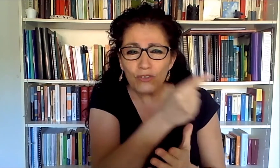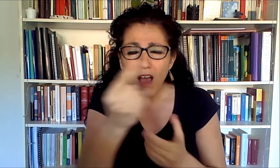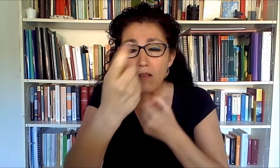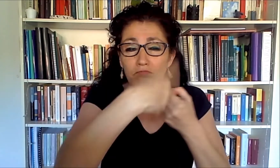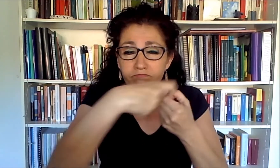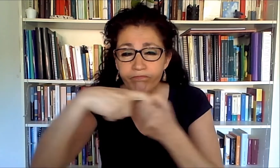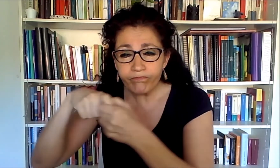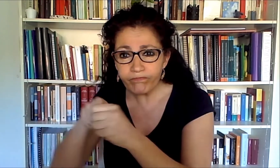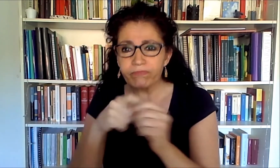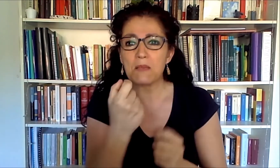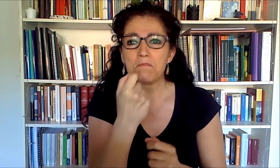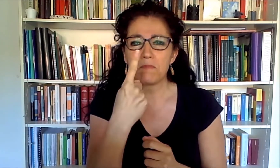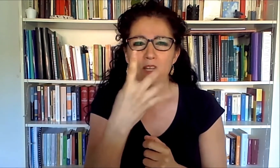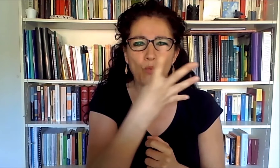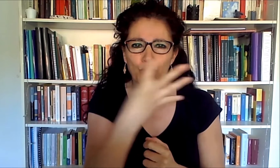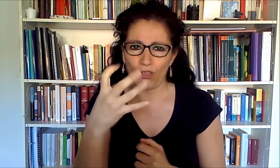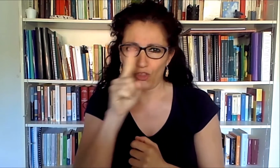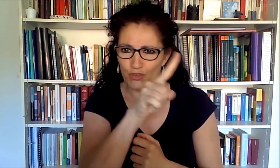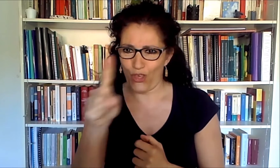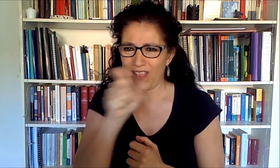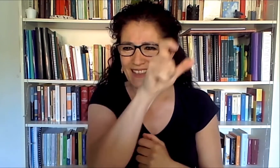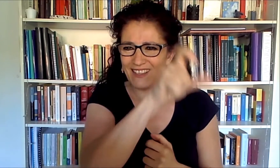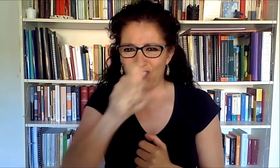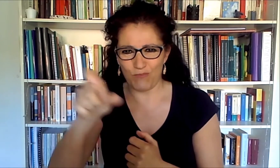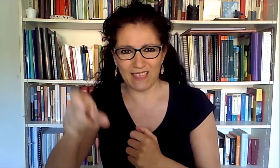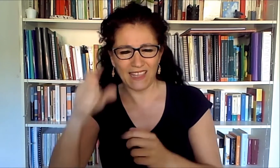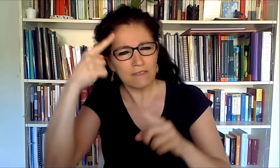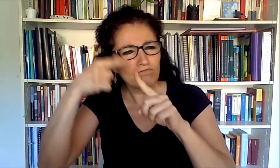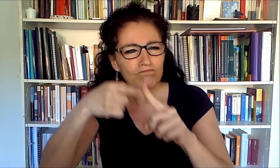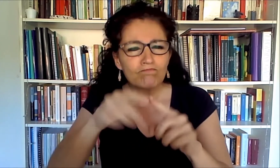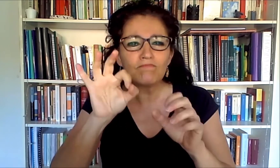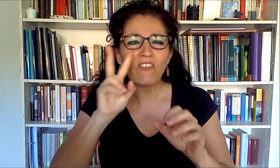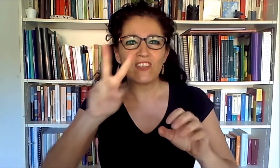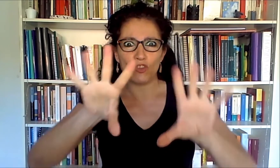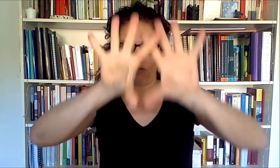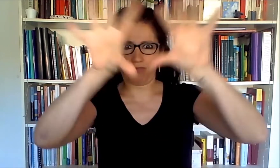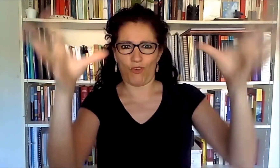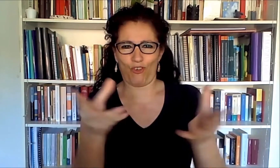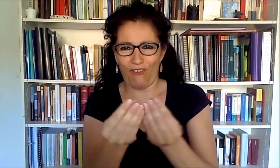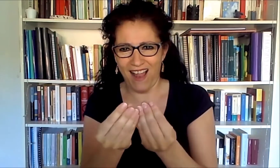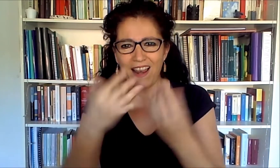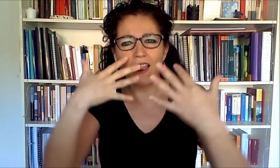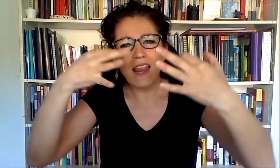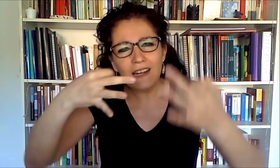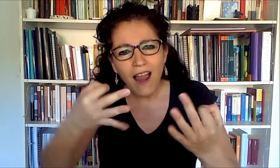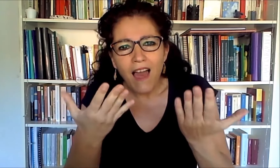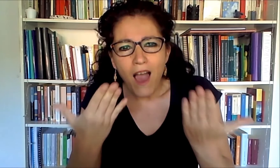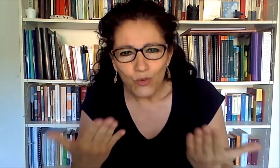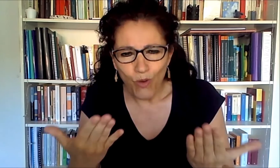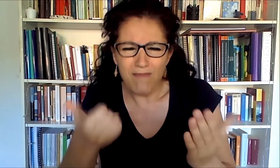actual y completa de la lengua, pudiendo además comprobar su evolución positiva o negativa cada cierto periodo